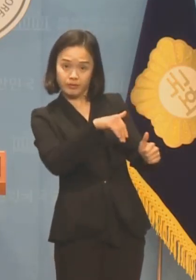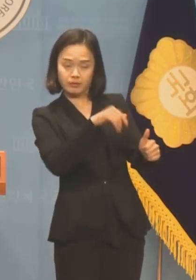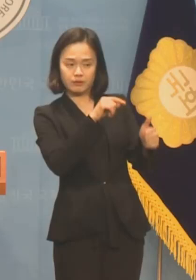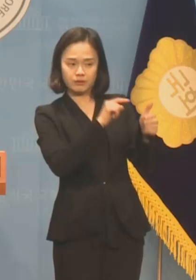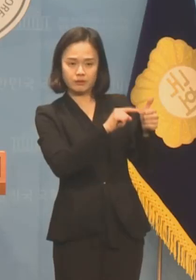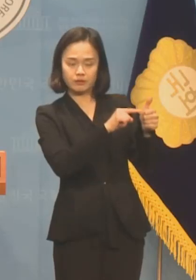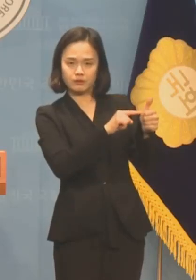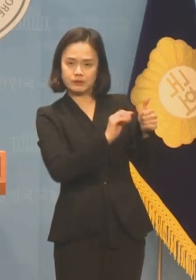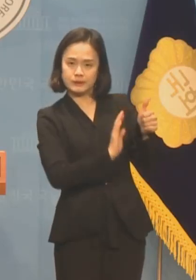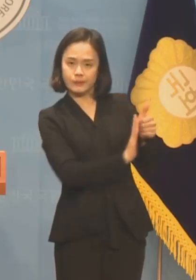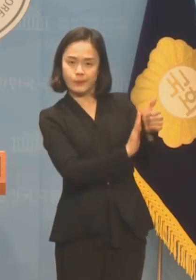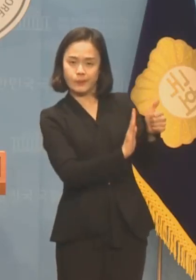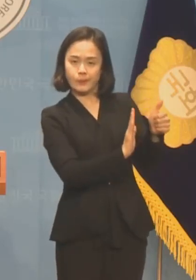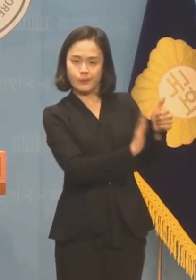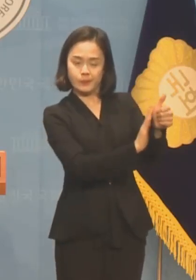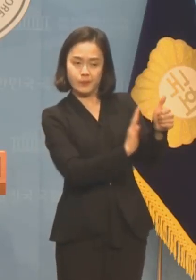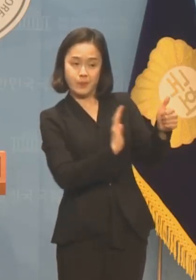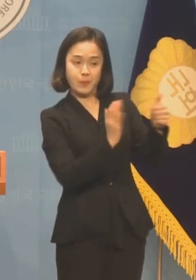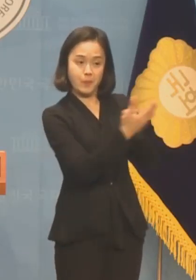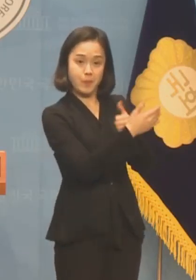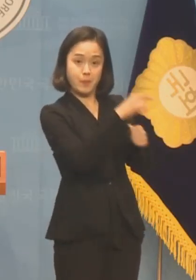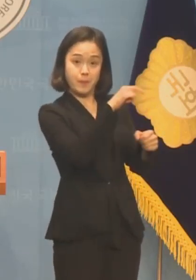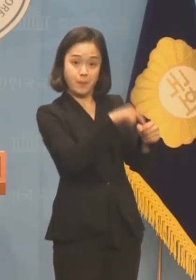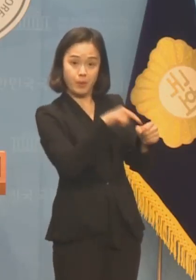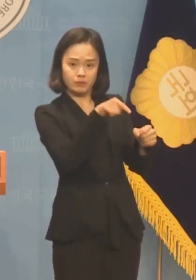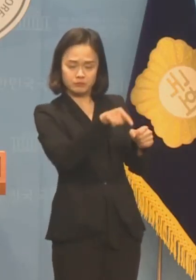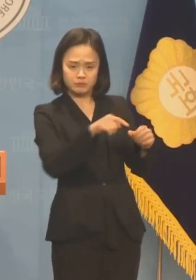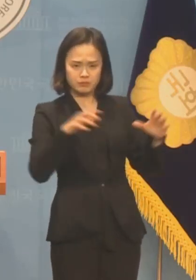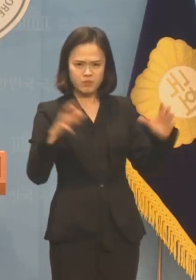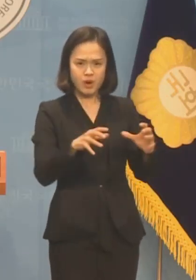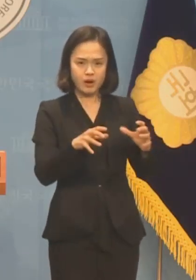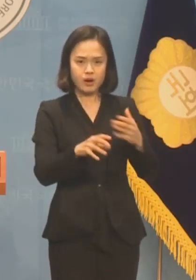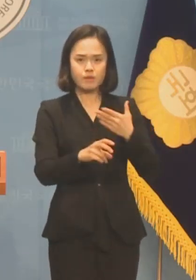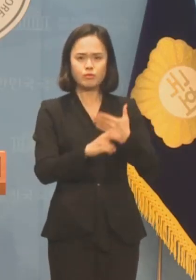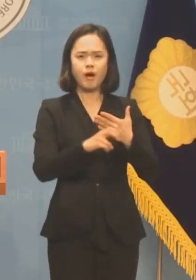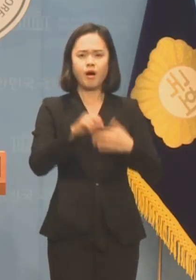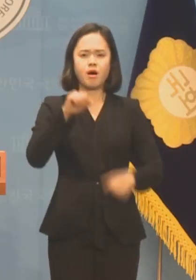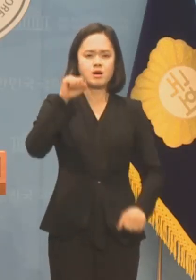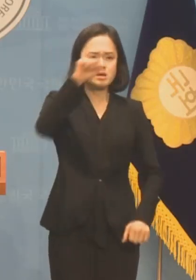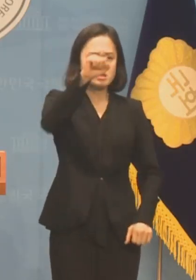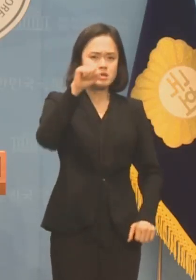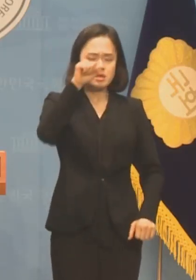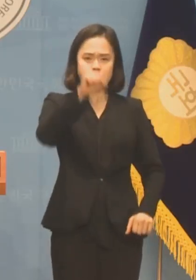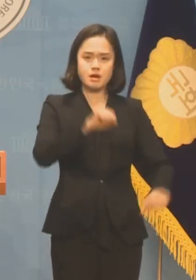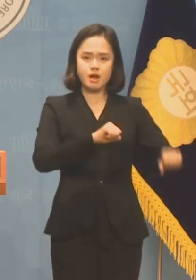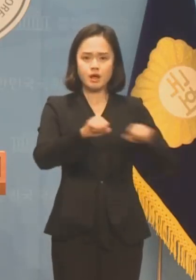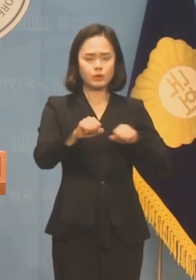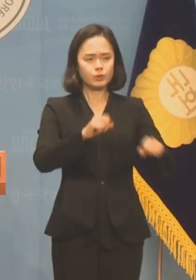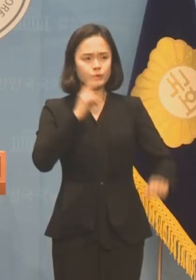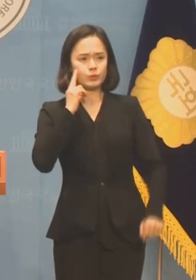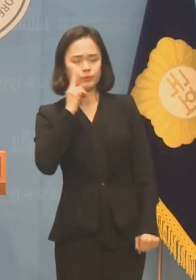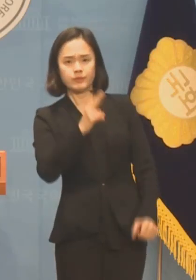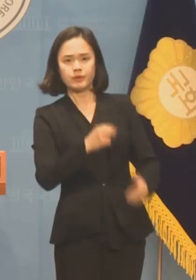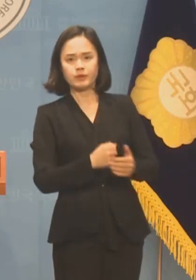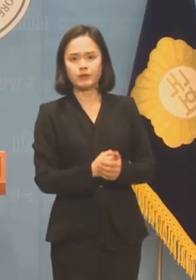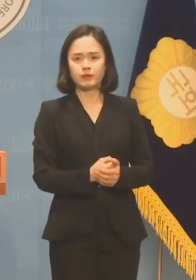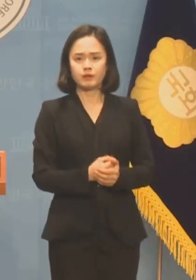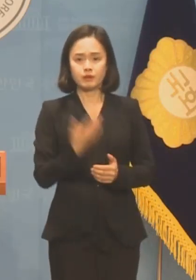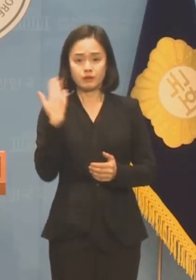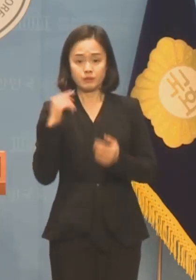불법 행위가 난무하고 있습니다. 지난 5일에는 한남초 인근